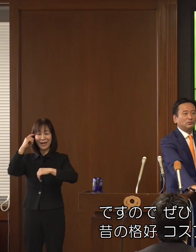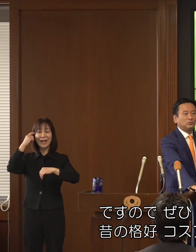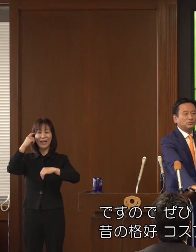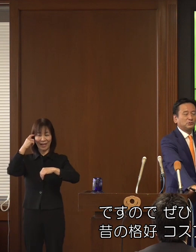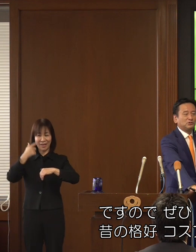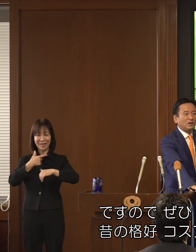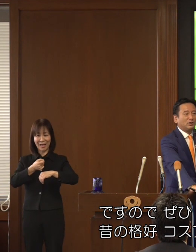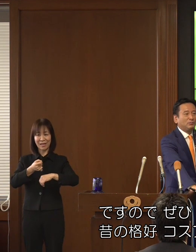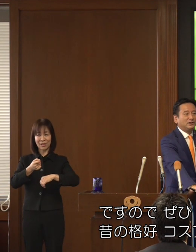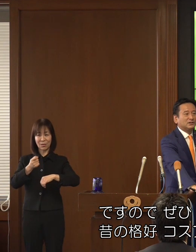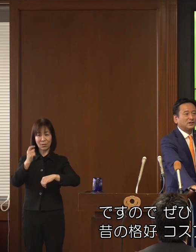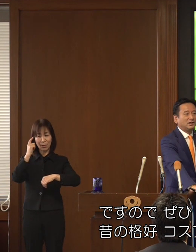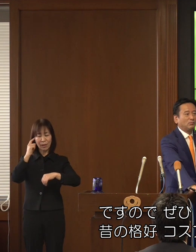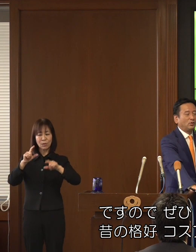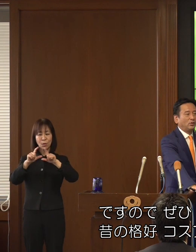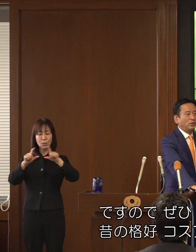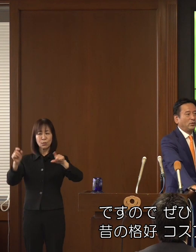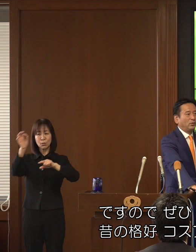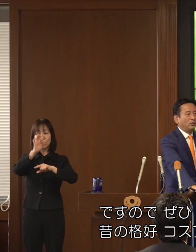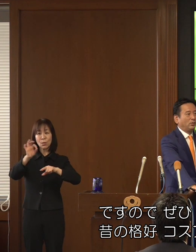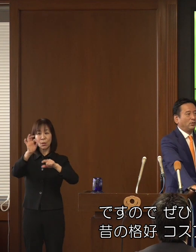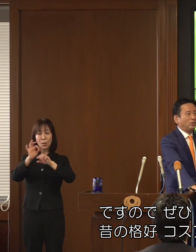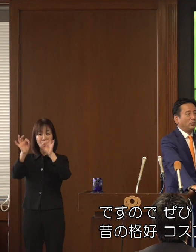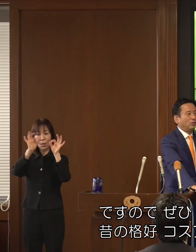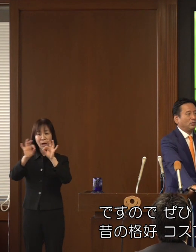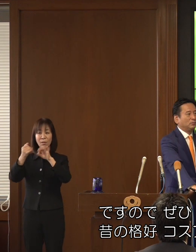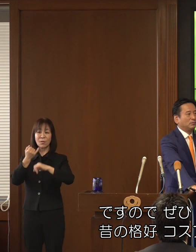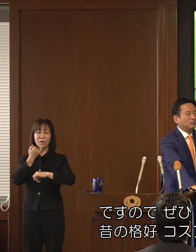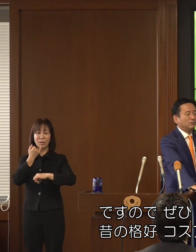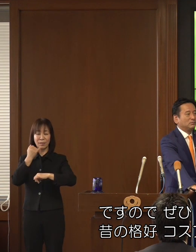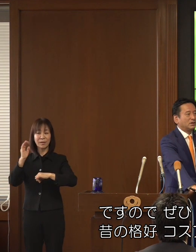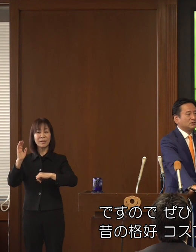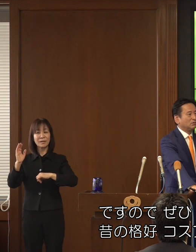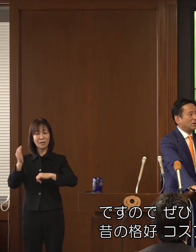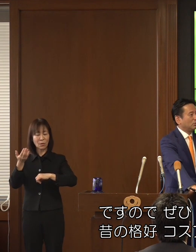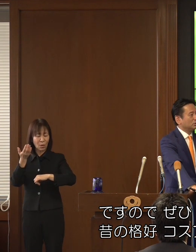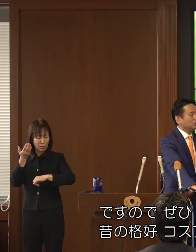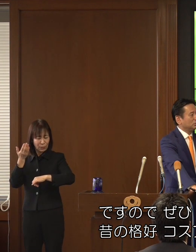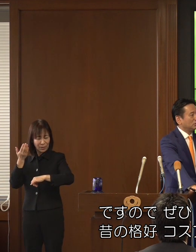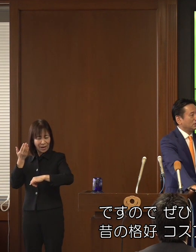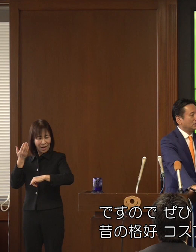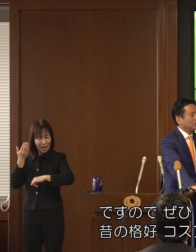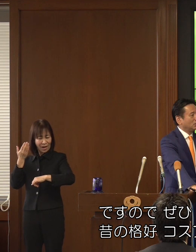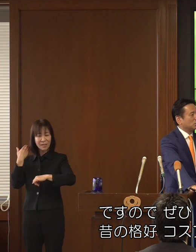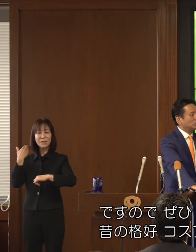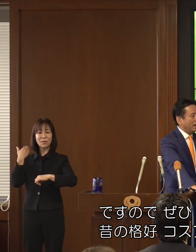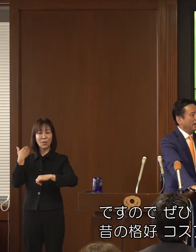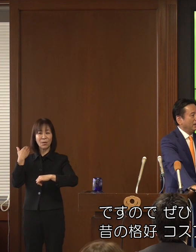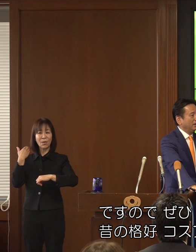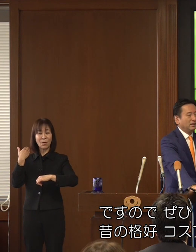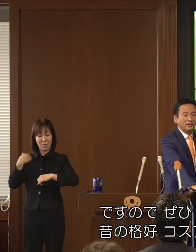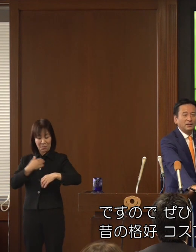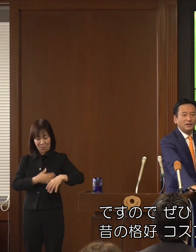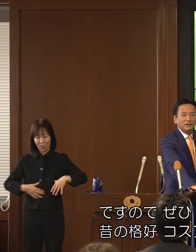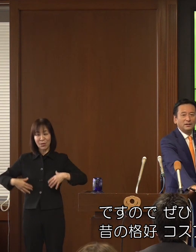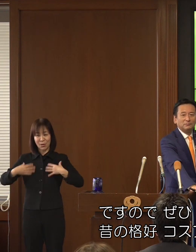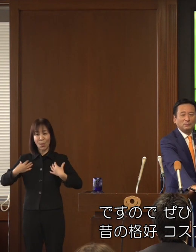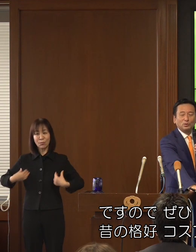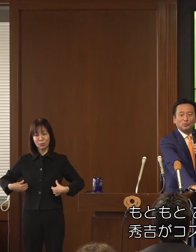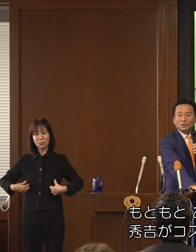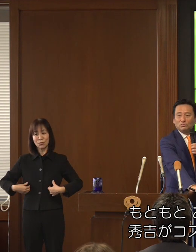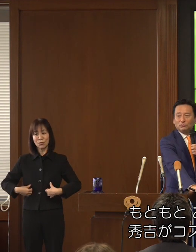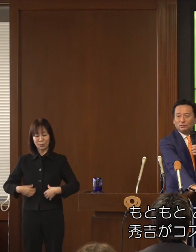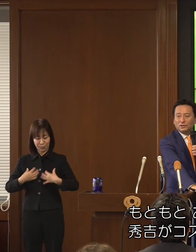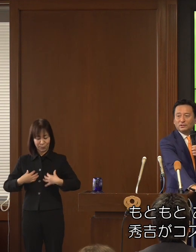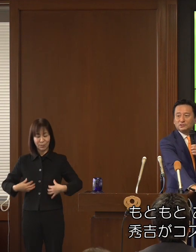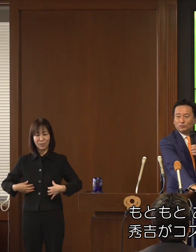ひ普通の格好でもいいんですけれども、まあ、昔の格好中コスプレ、ま